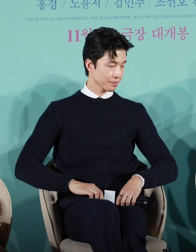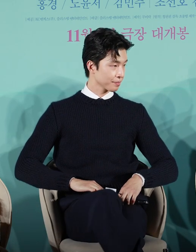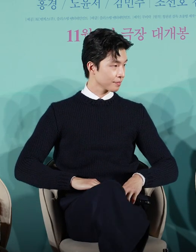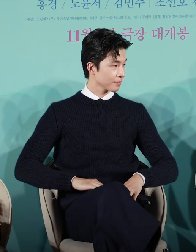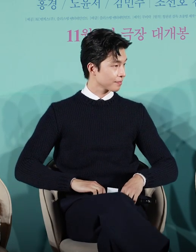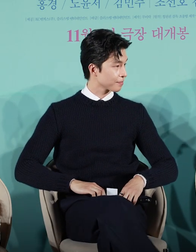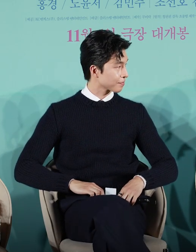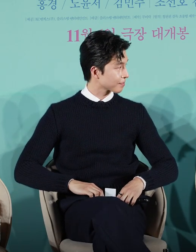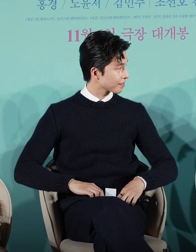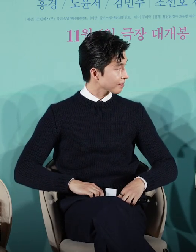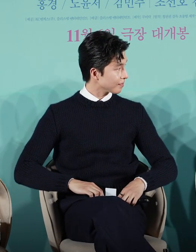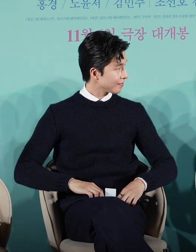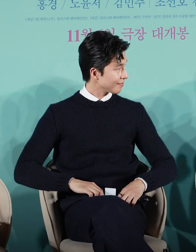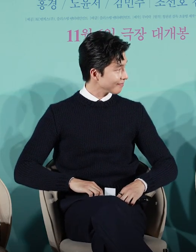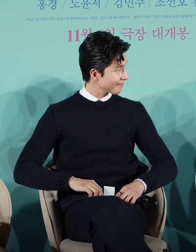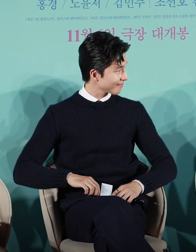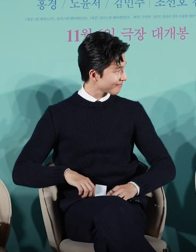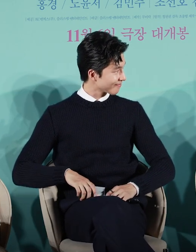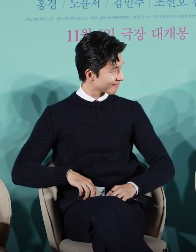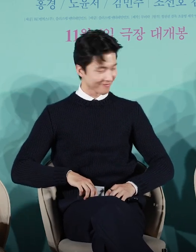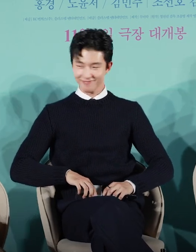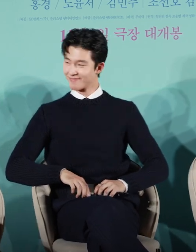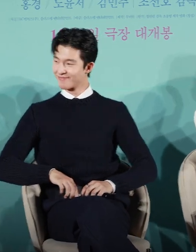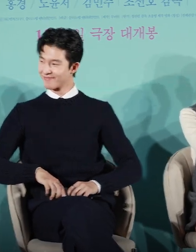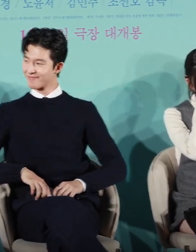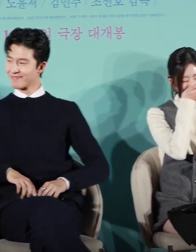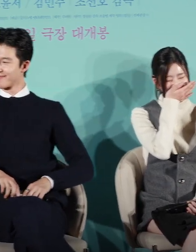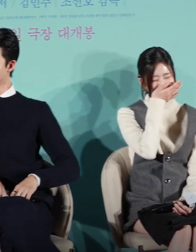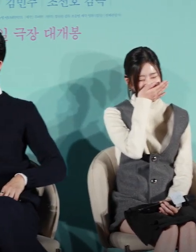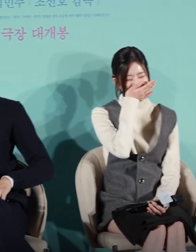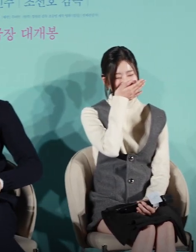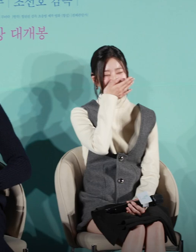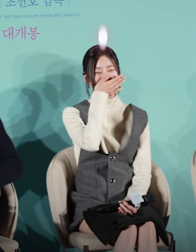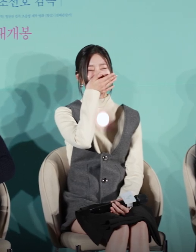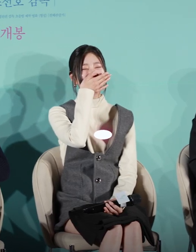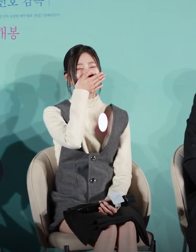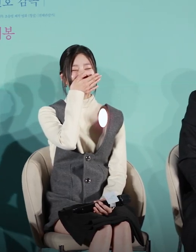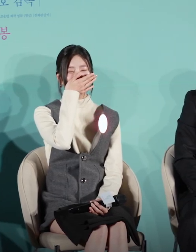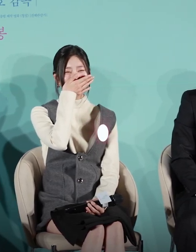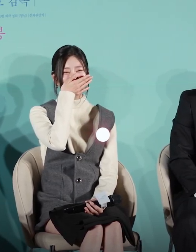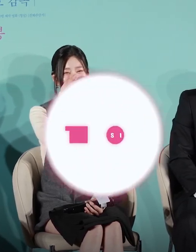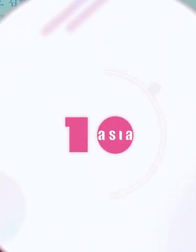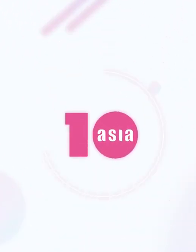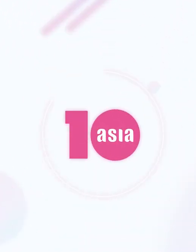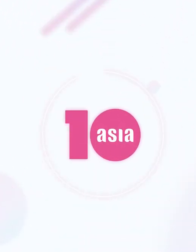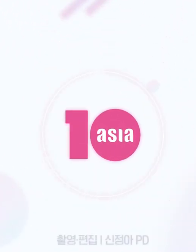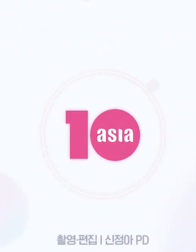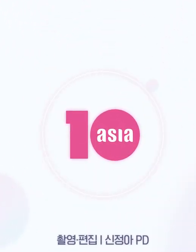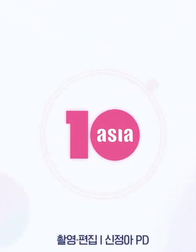감독님께는 안 여쭤볼 거고요. 제가요? 제가 이제 갑 Legend